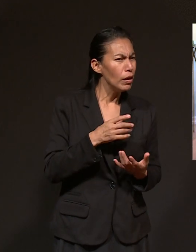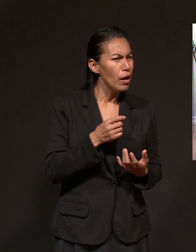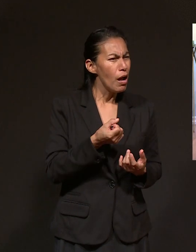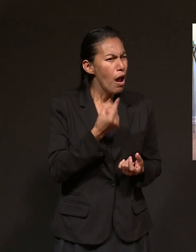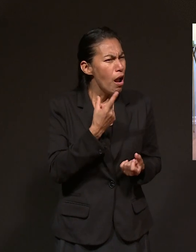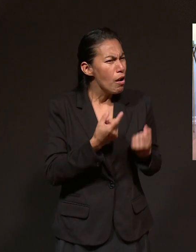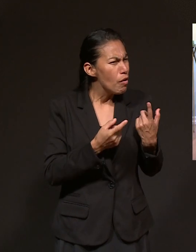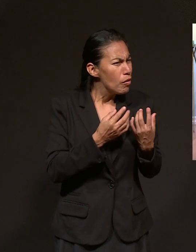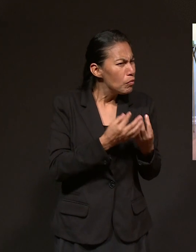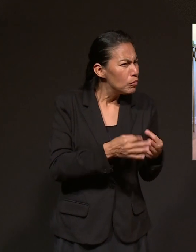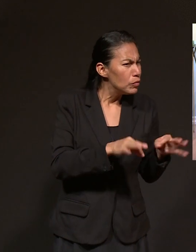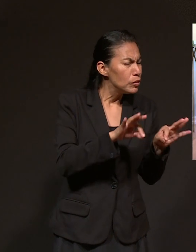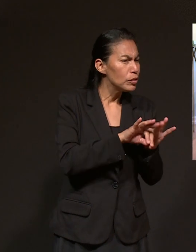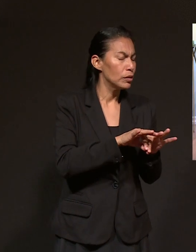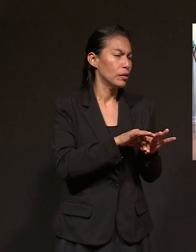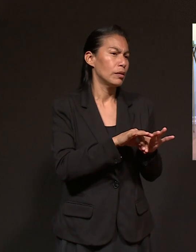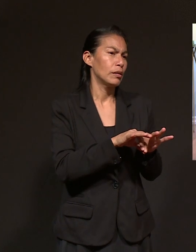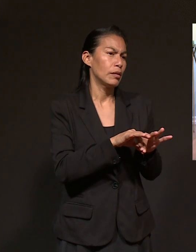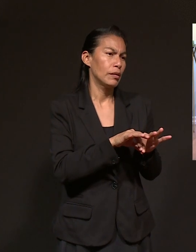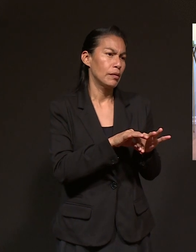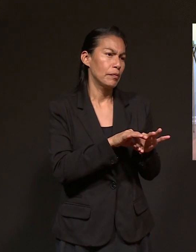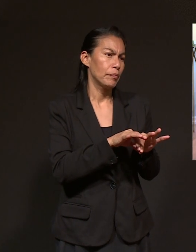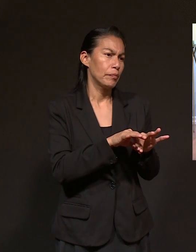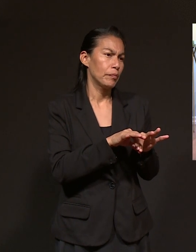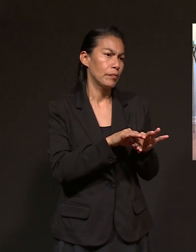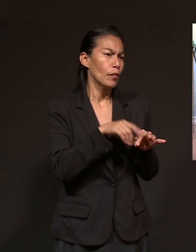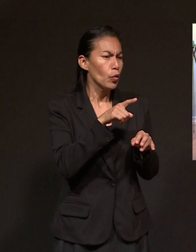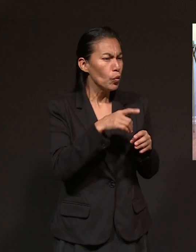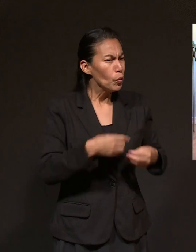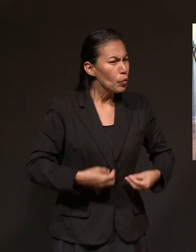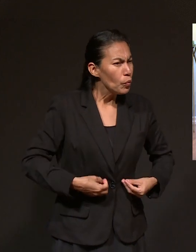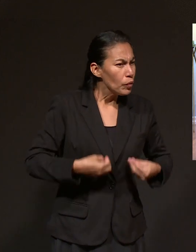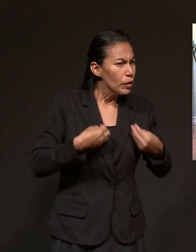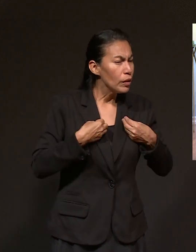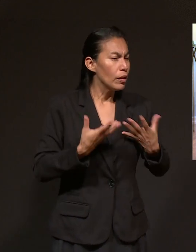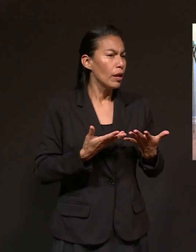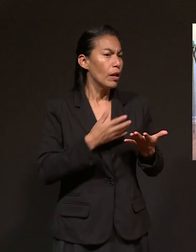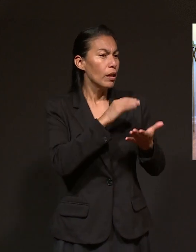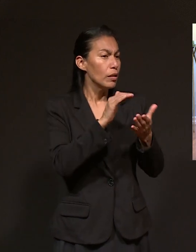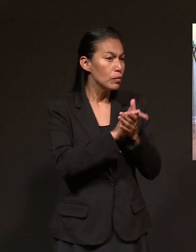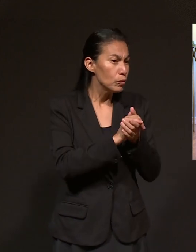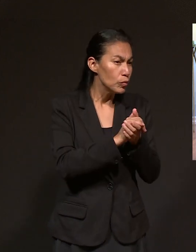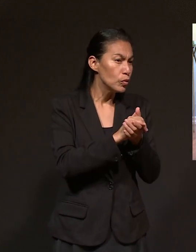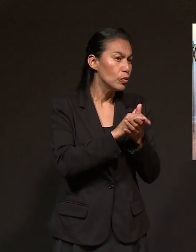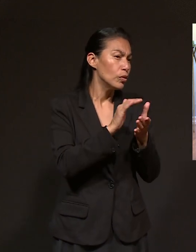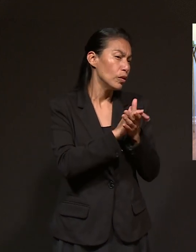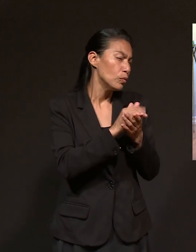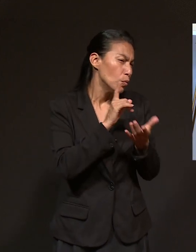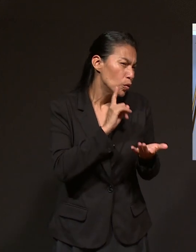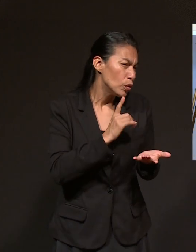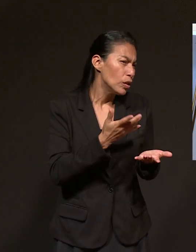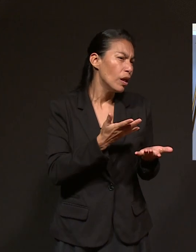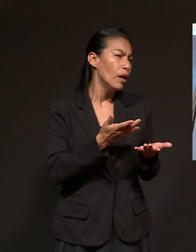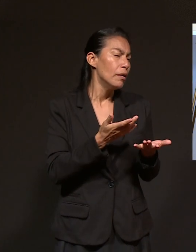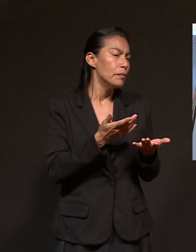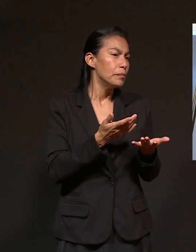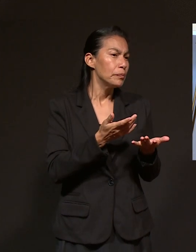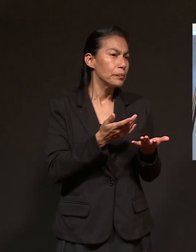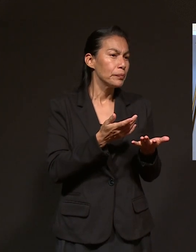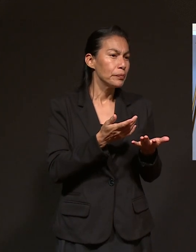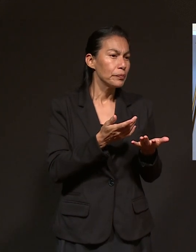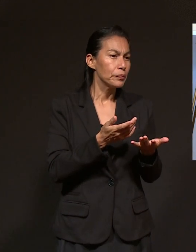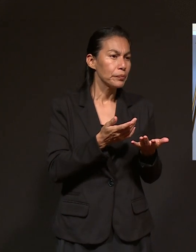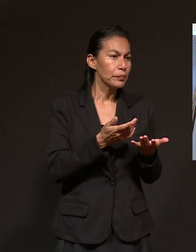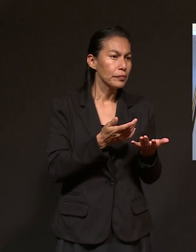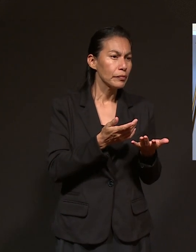Allí hay algo muy importante también. La elección de la pareja de tu vida, la esposa o el